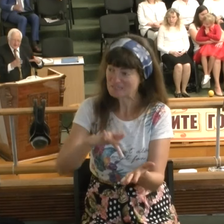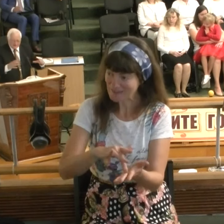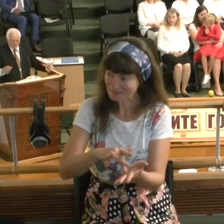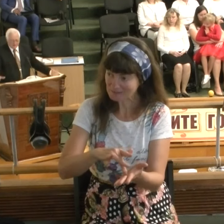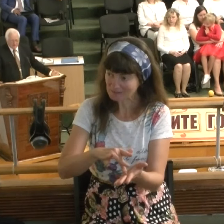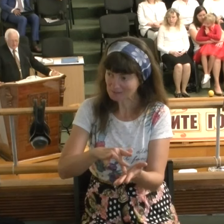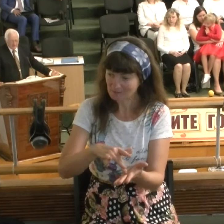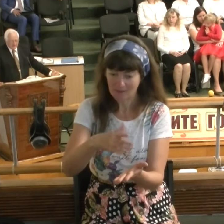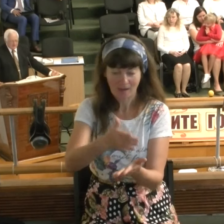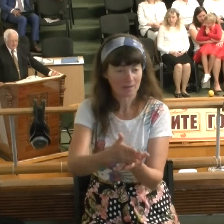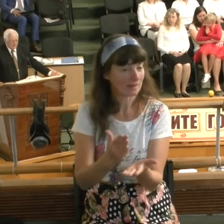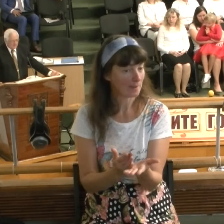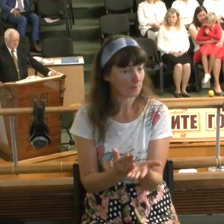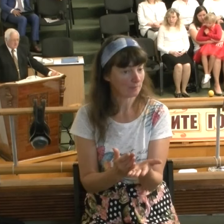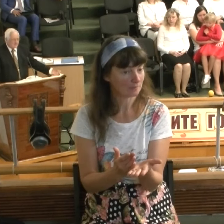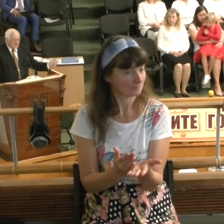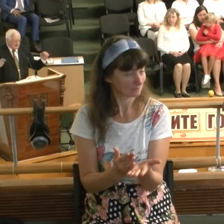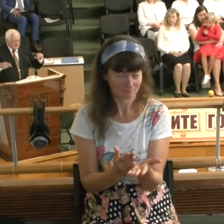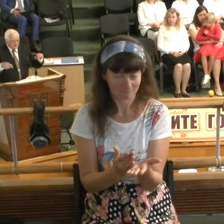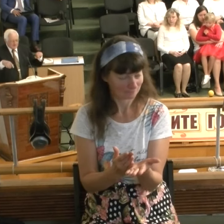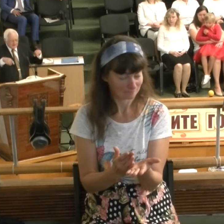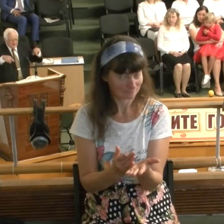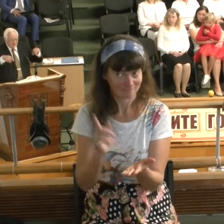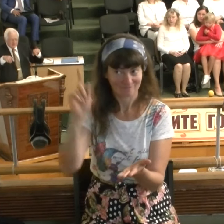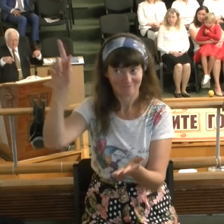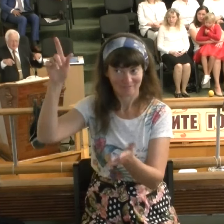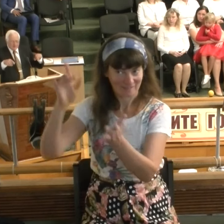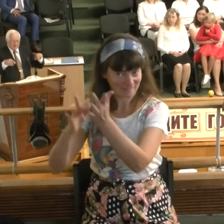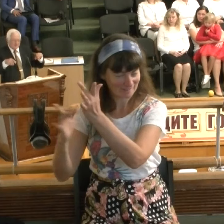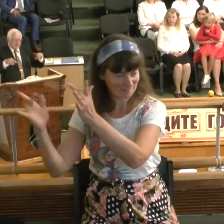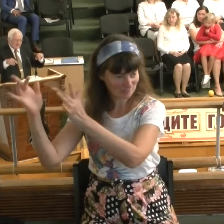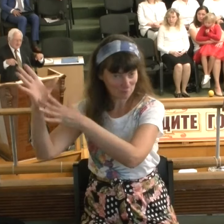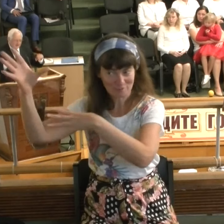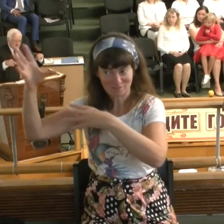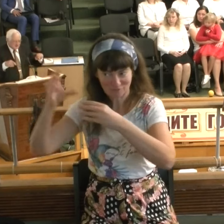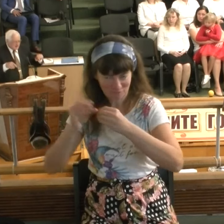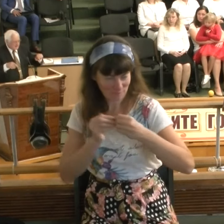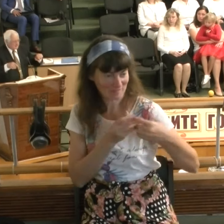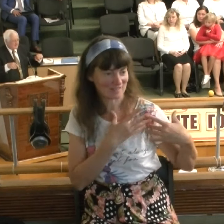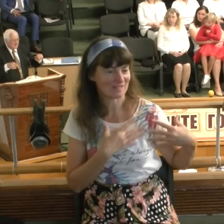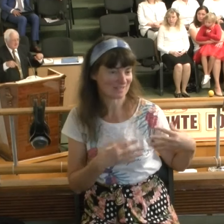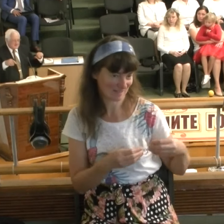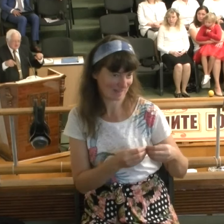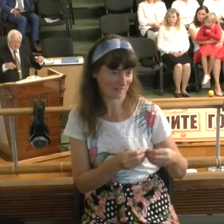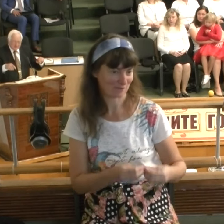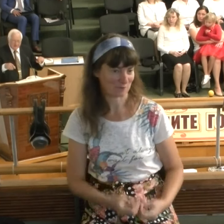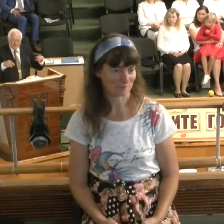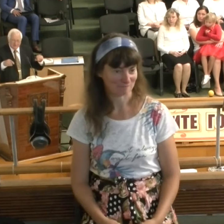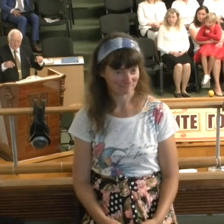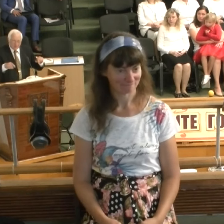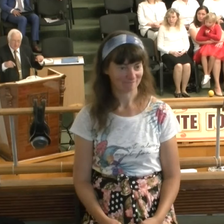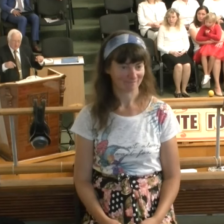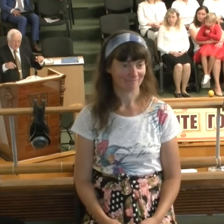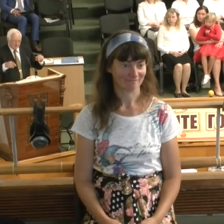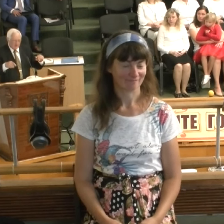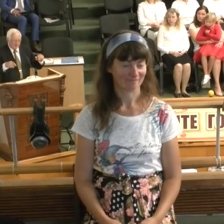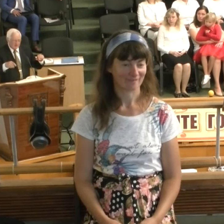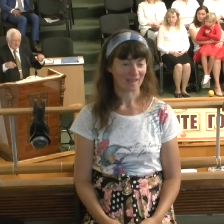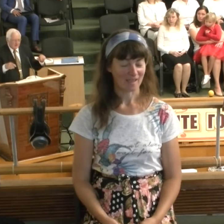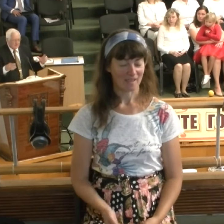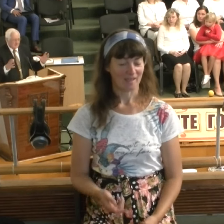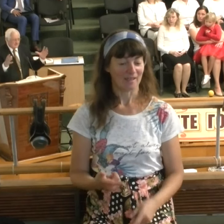и церковь. Потому заканчивается тот отрывок, мы не всегда читаем: «Ждите друг